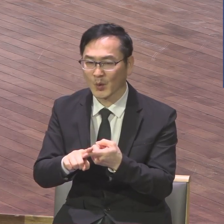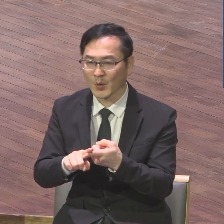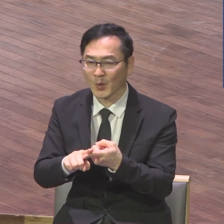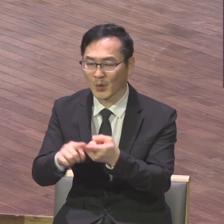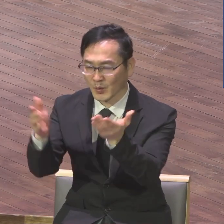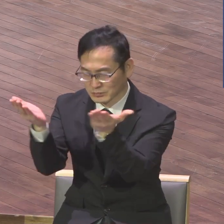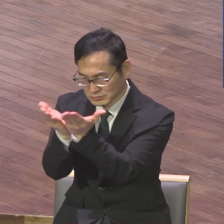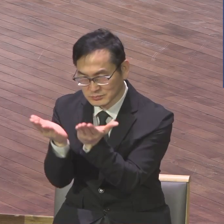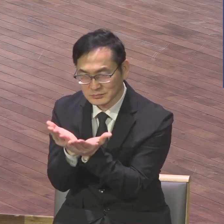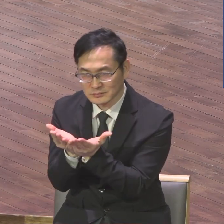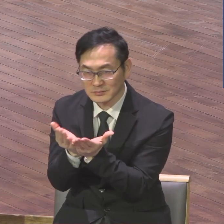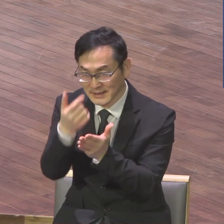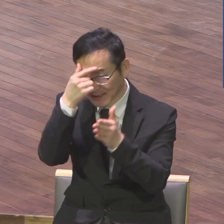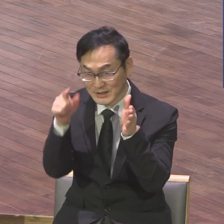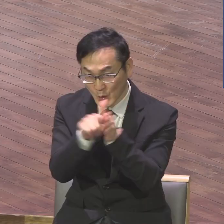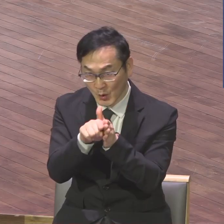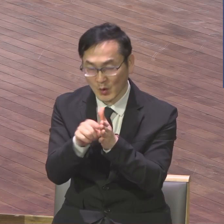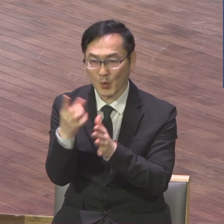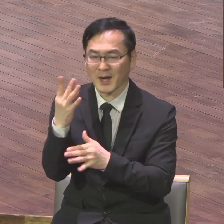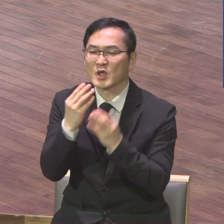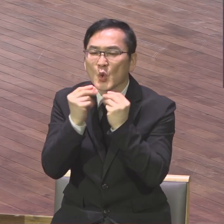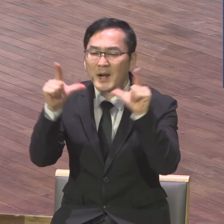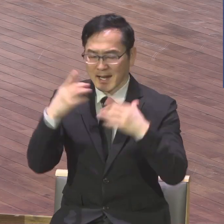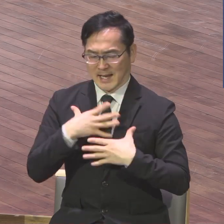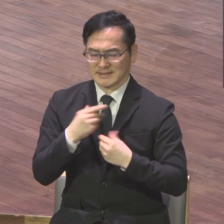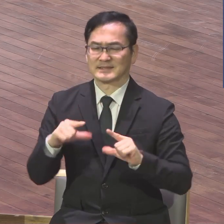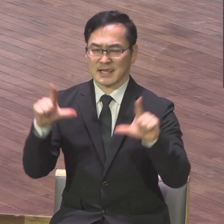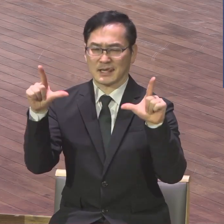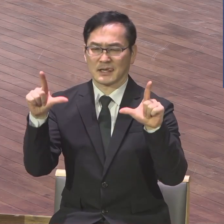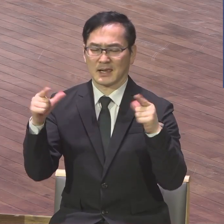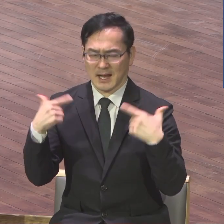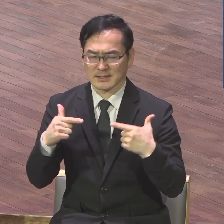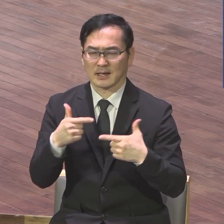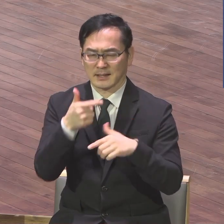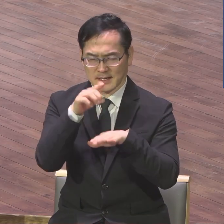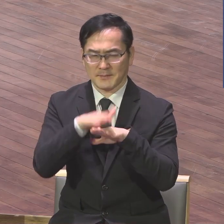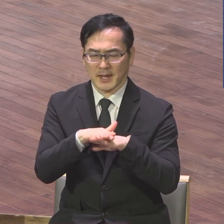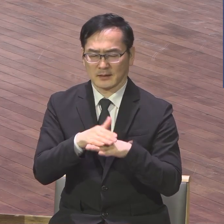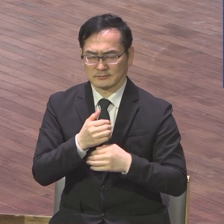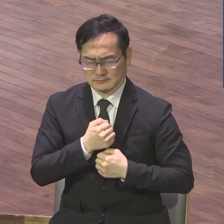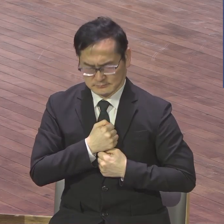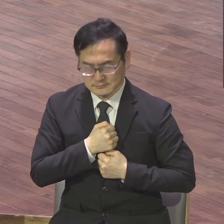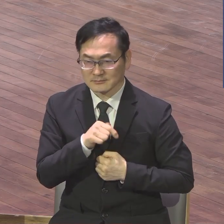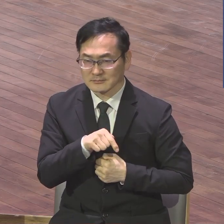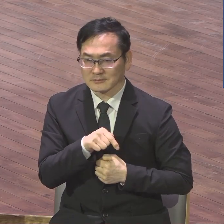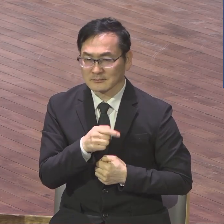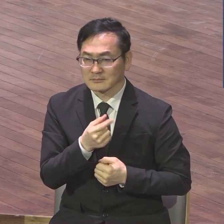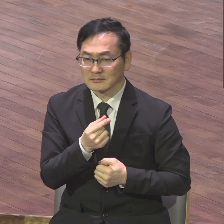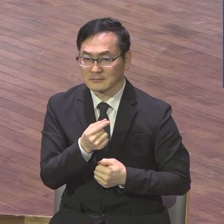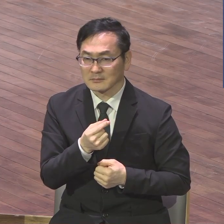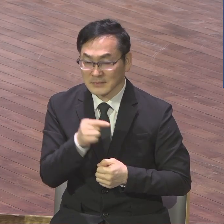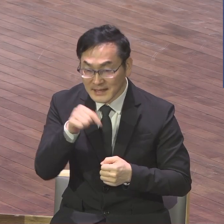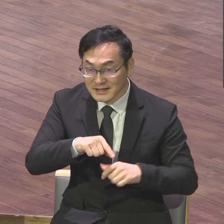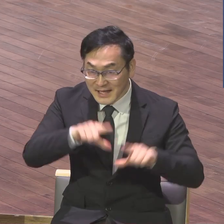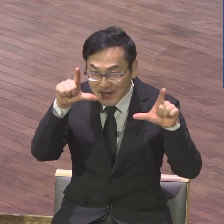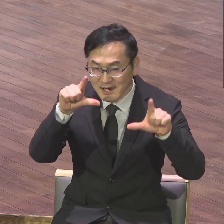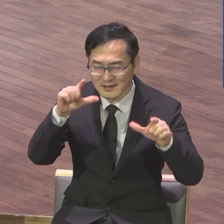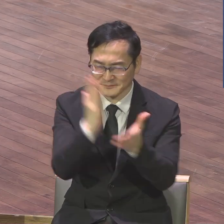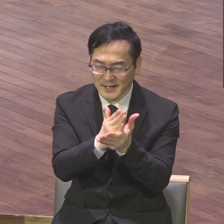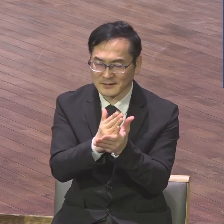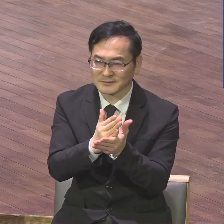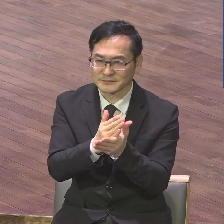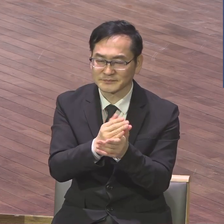이 기독교는 안식일인 토요일 날을 기념한 것이 아니라 부활하신 예수님이